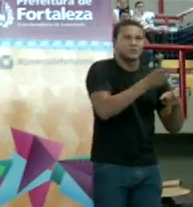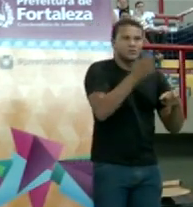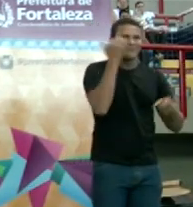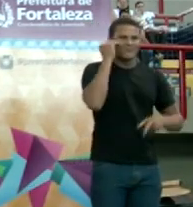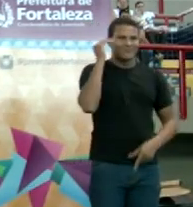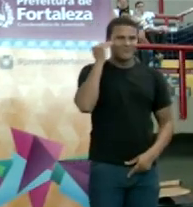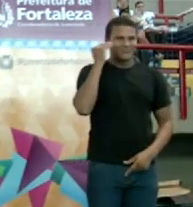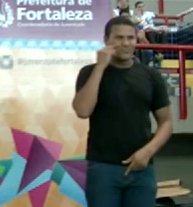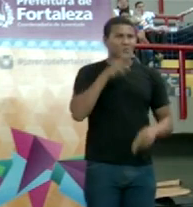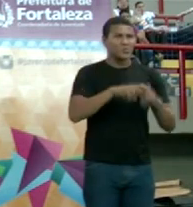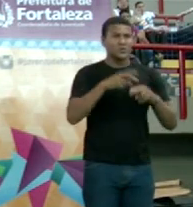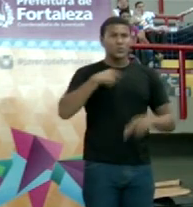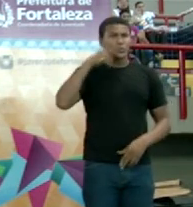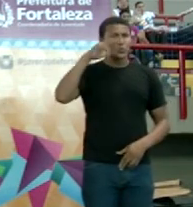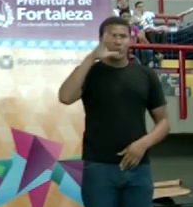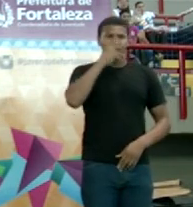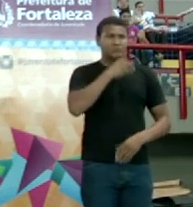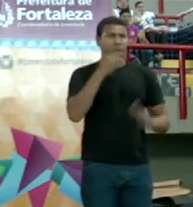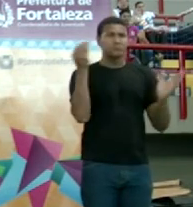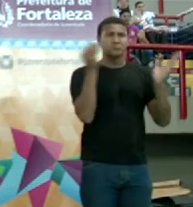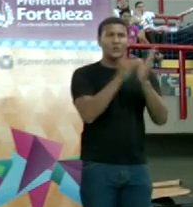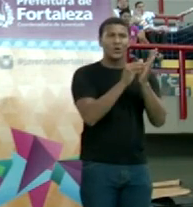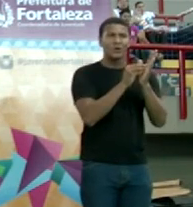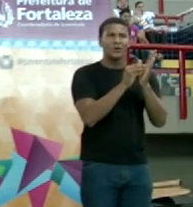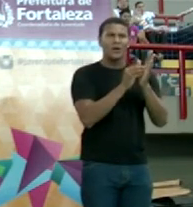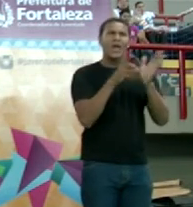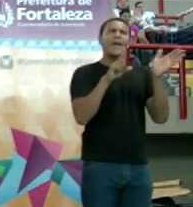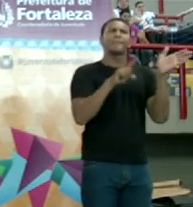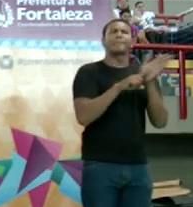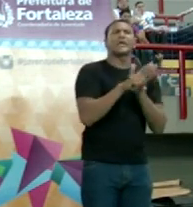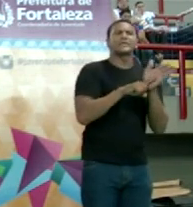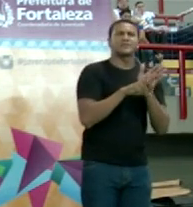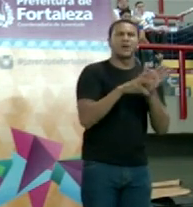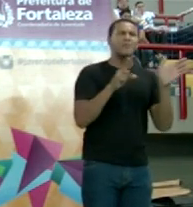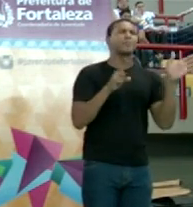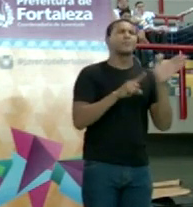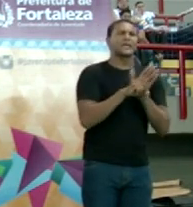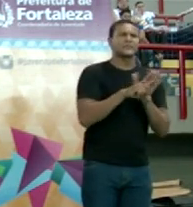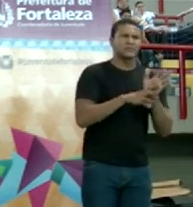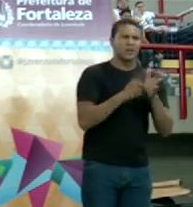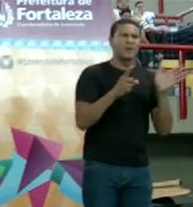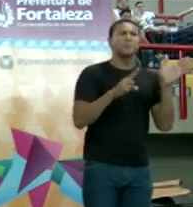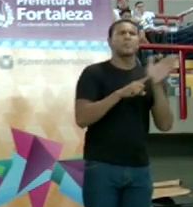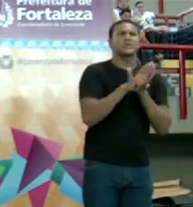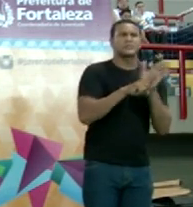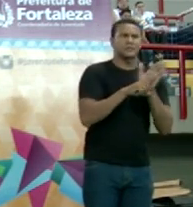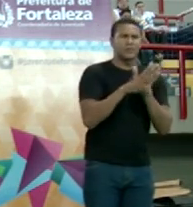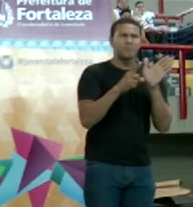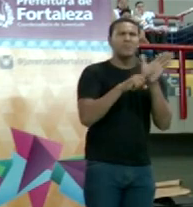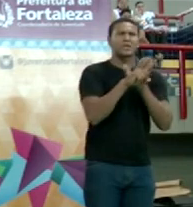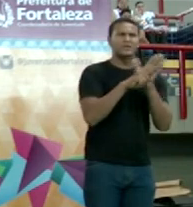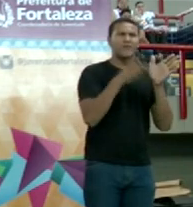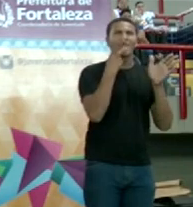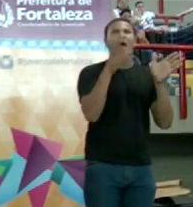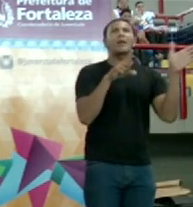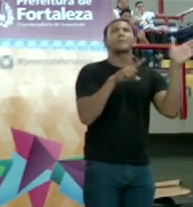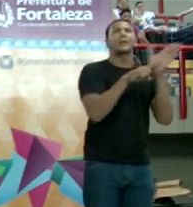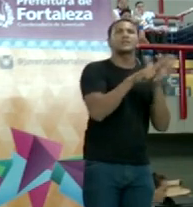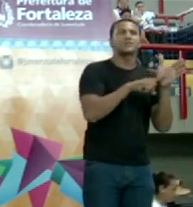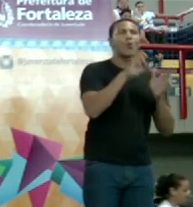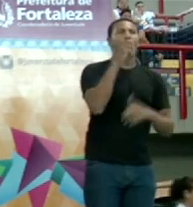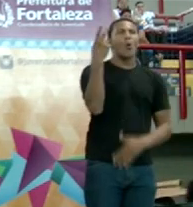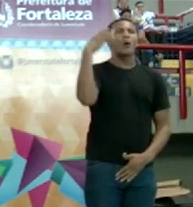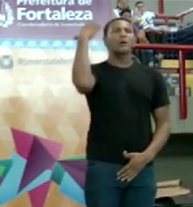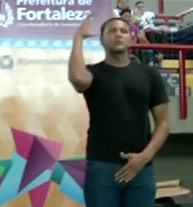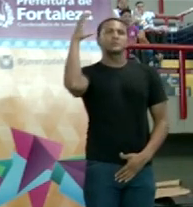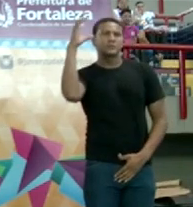que o corretor vai lhe perguntar, que pesquisas? Nunca diga, de acordo com cientistas ou com